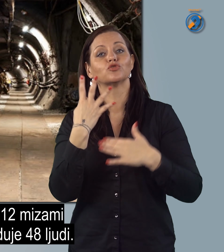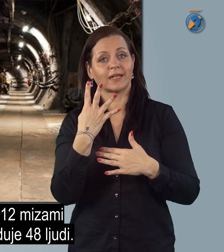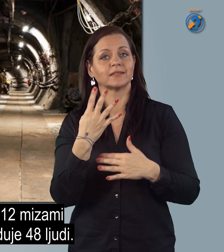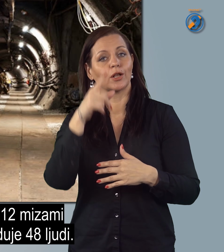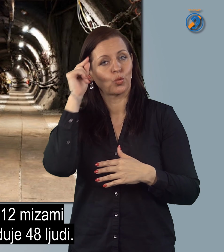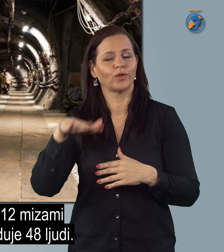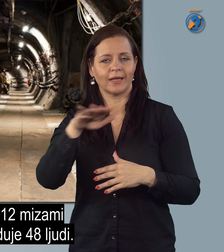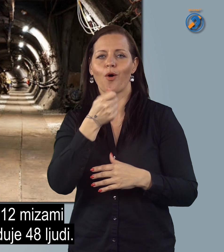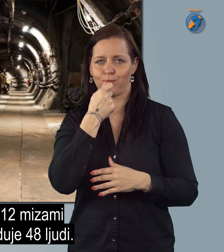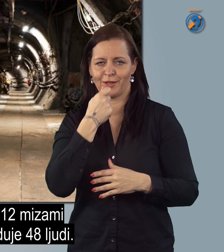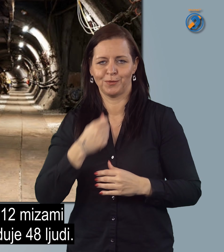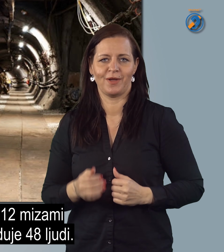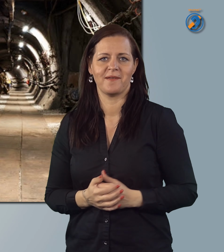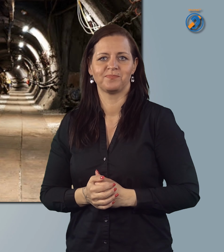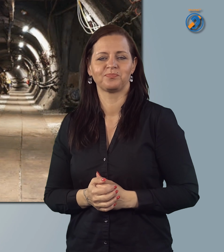ljudi.